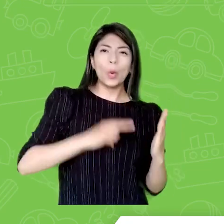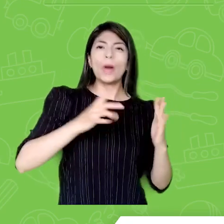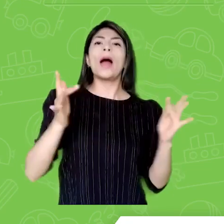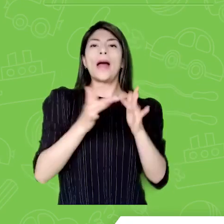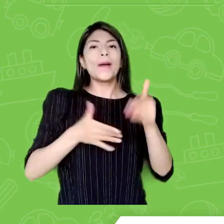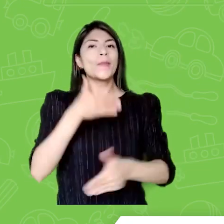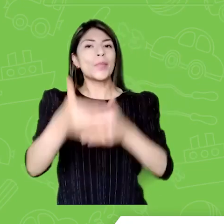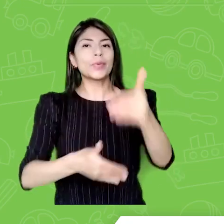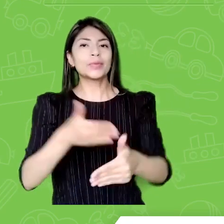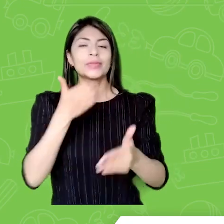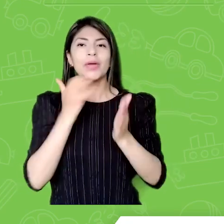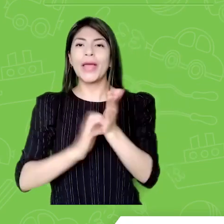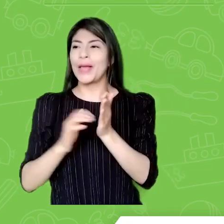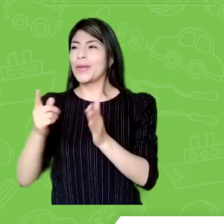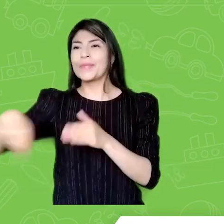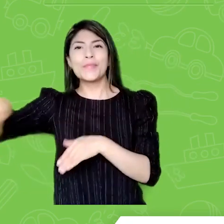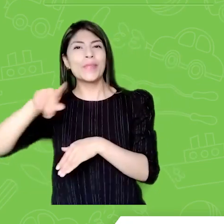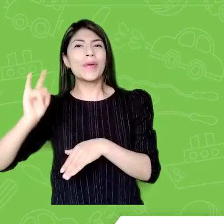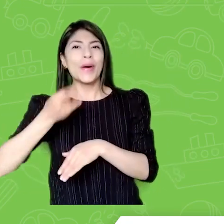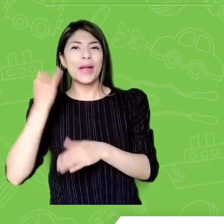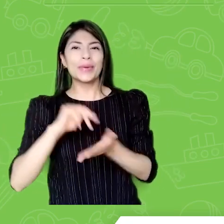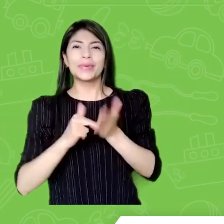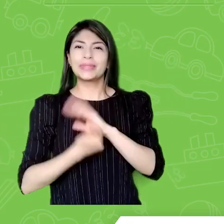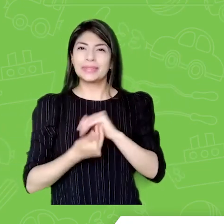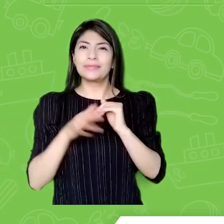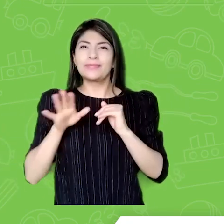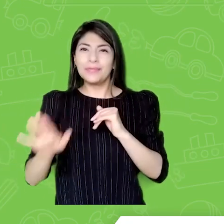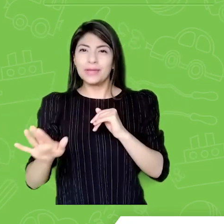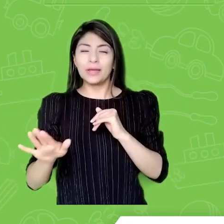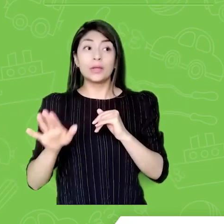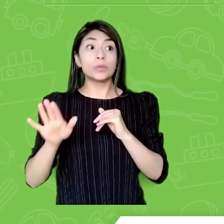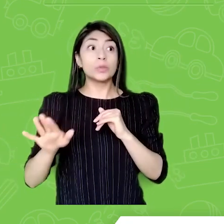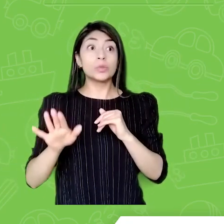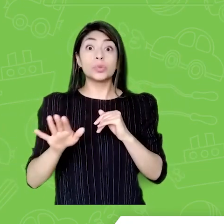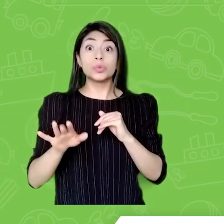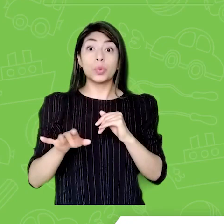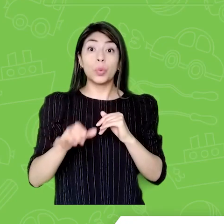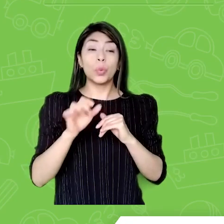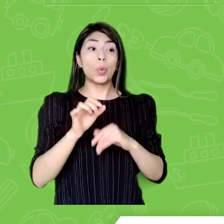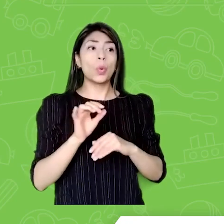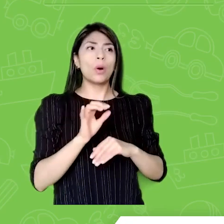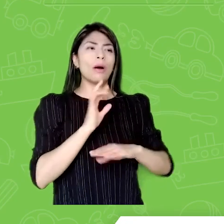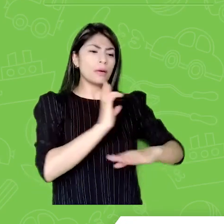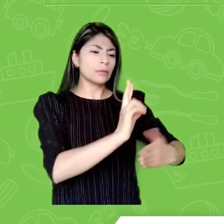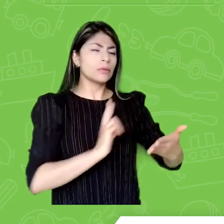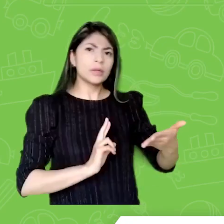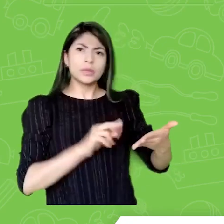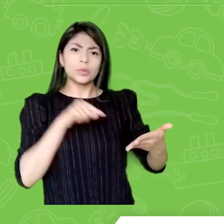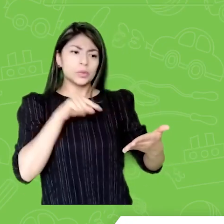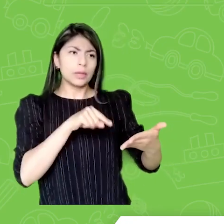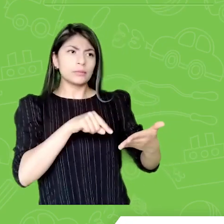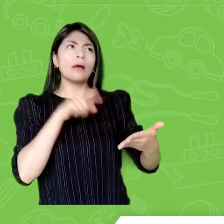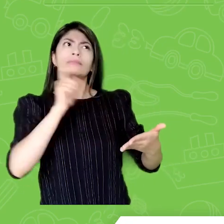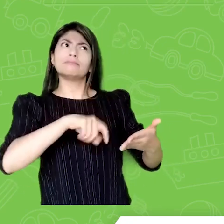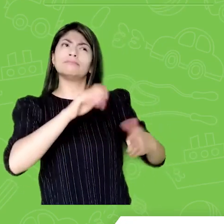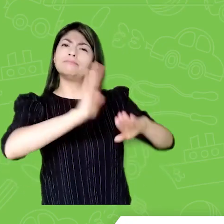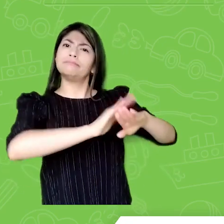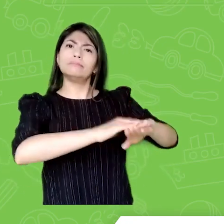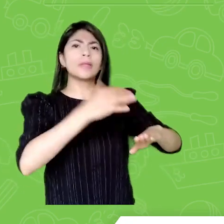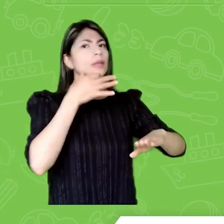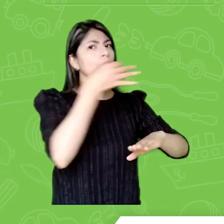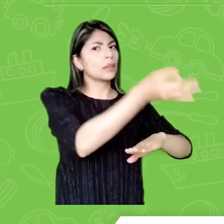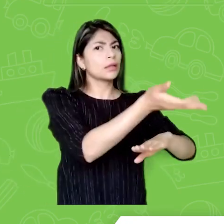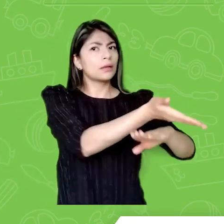en desarrollo de los procesos de reclamación, subrayado fuera de texto. Específicamente, en este proceso